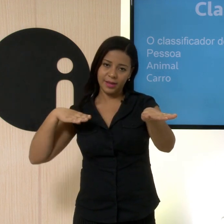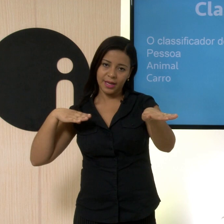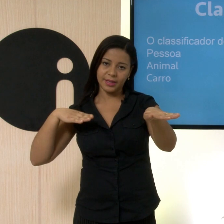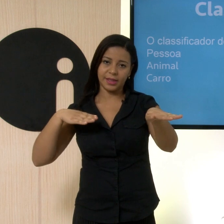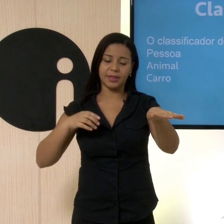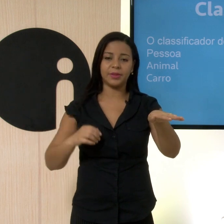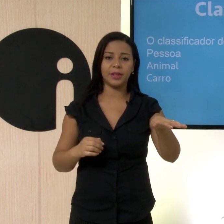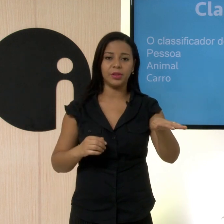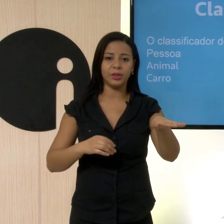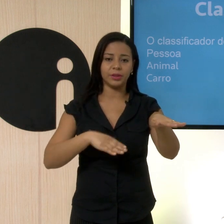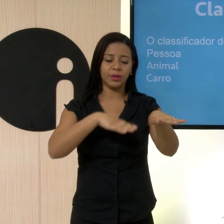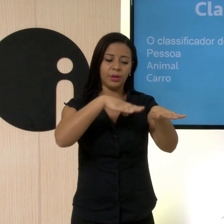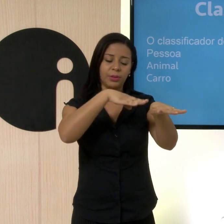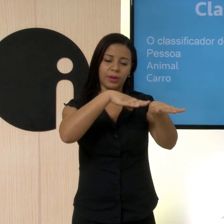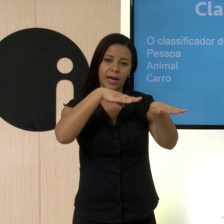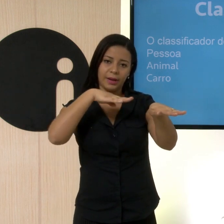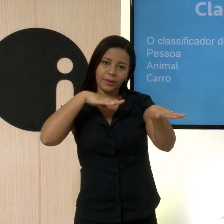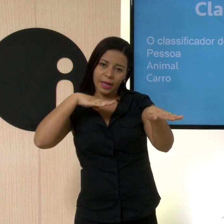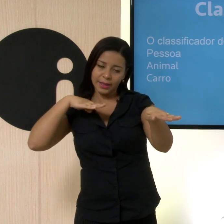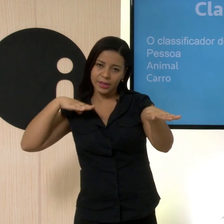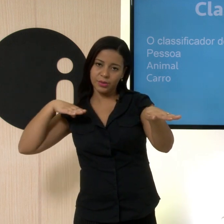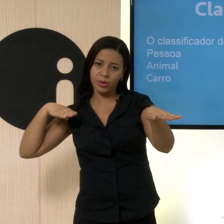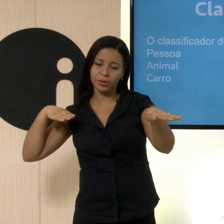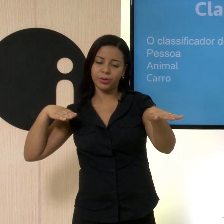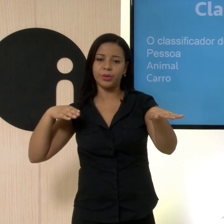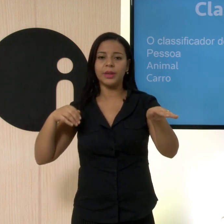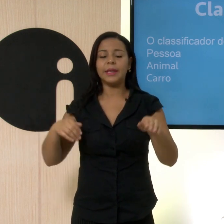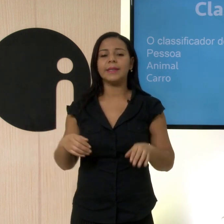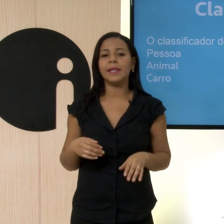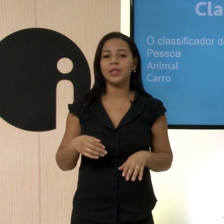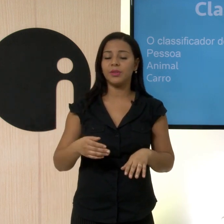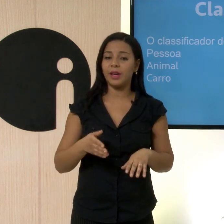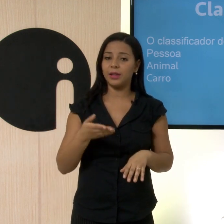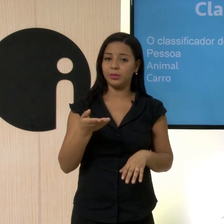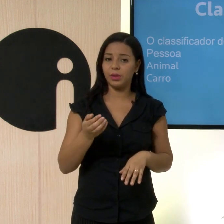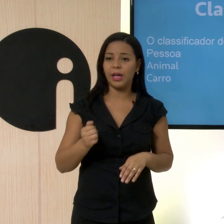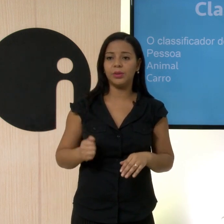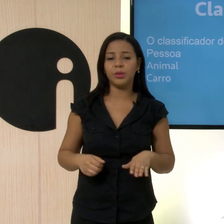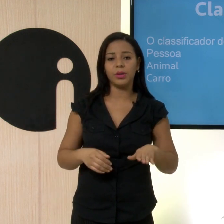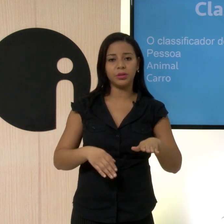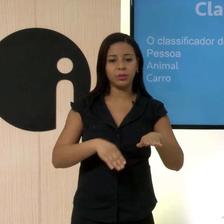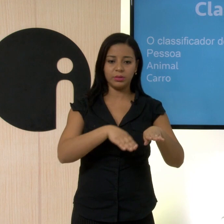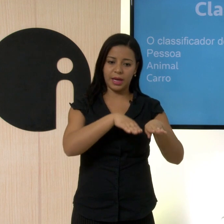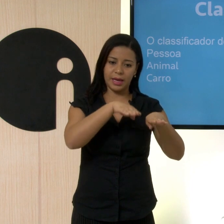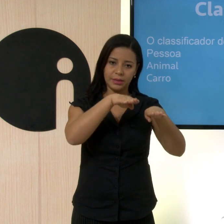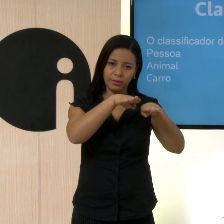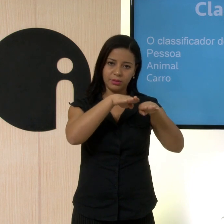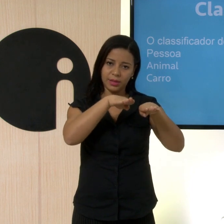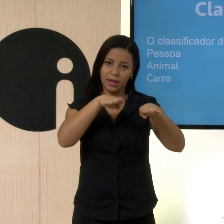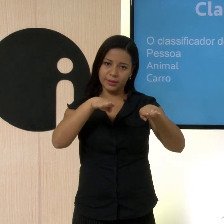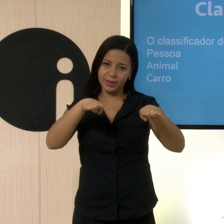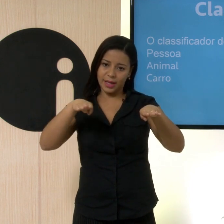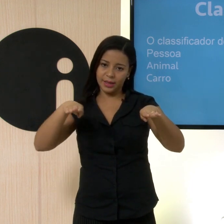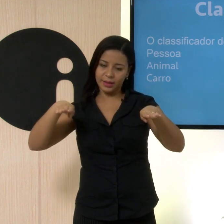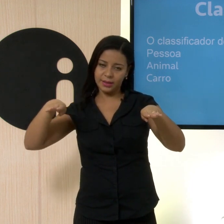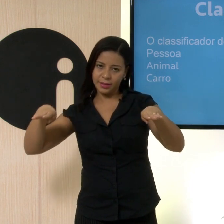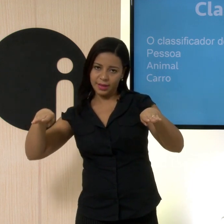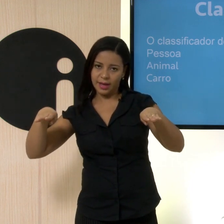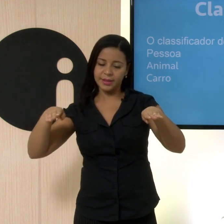esse classificador. Um carro atrás do outro. E se eles estiverem um do lado do outro, no caso, os carros estarem